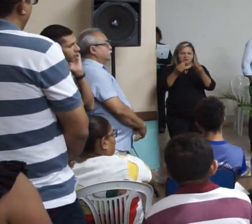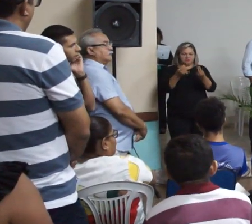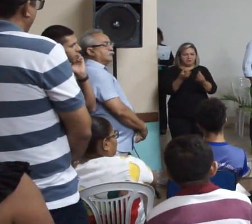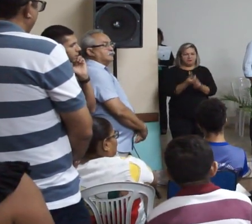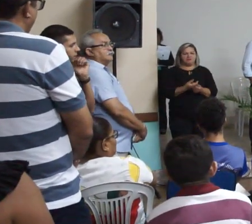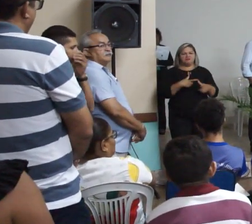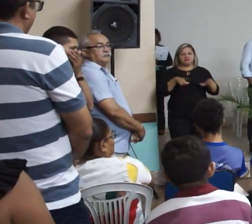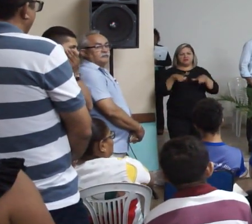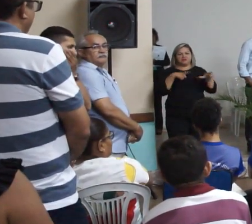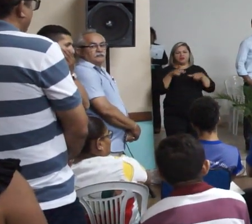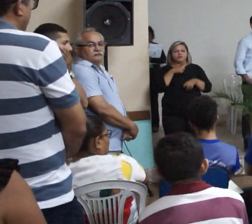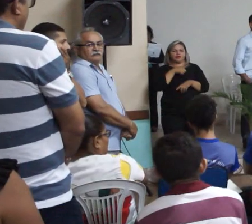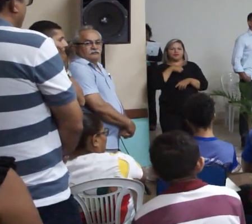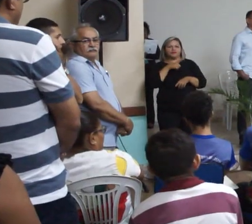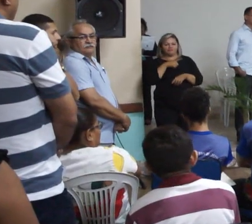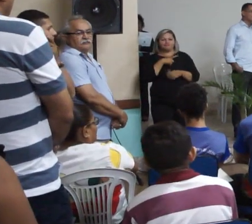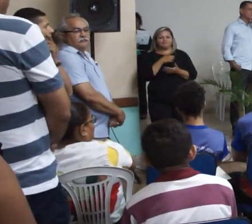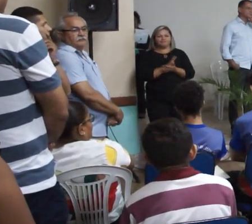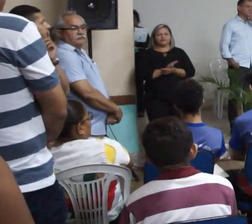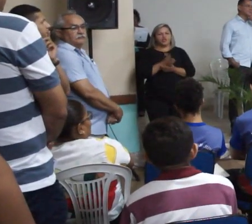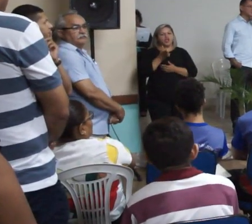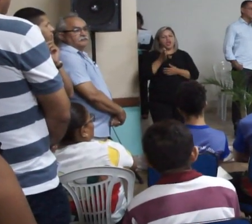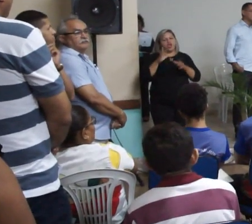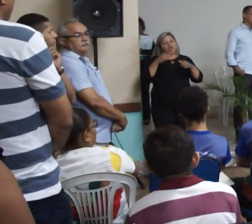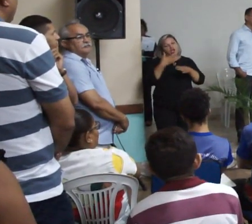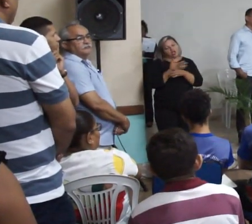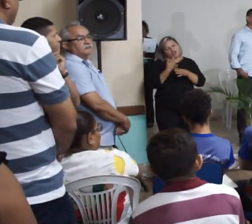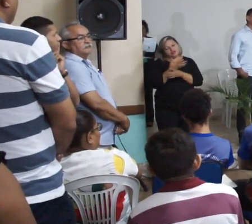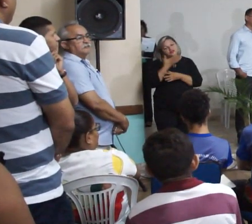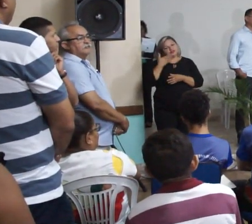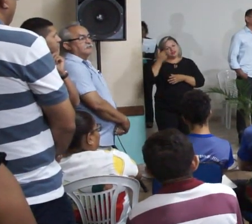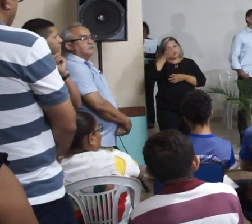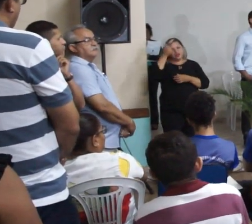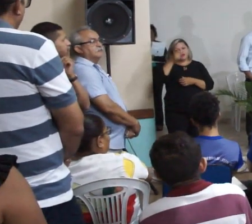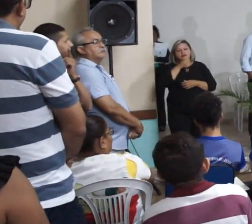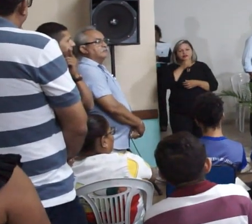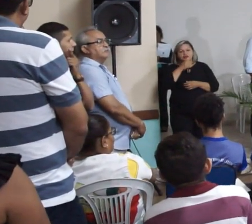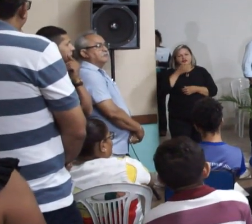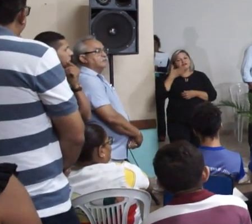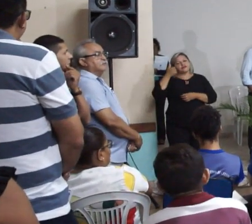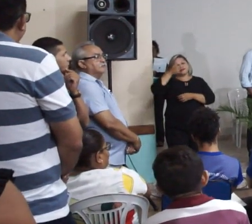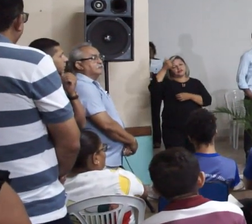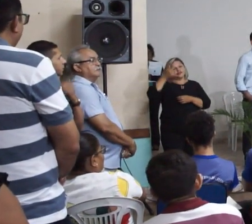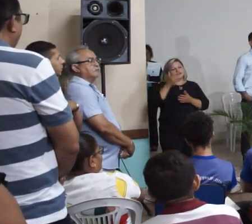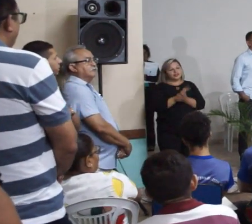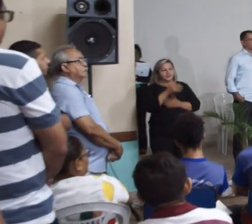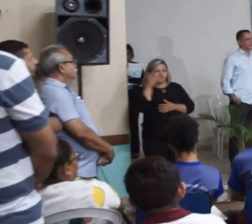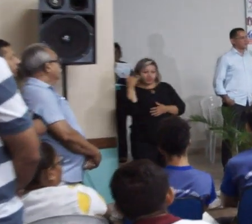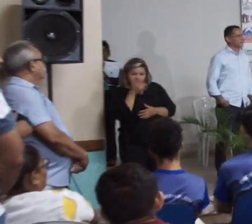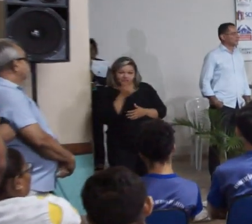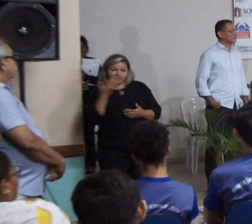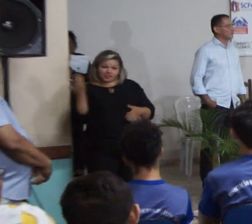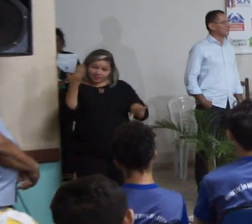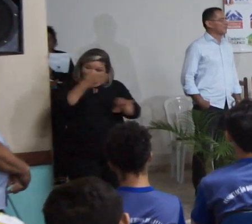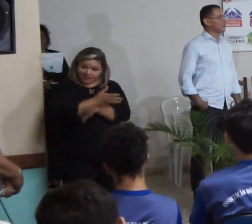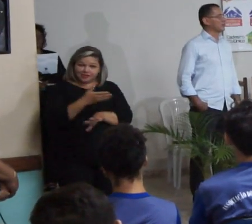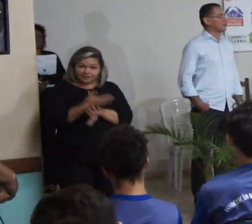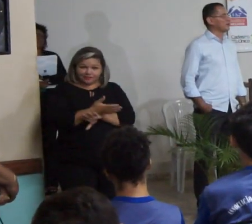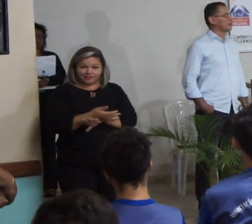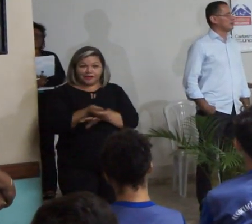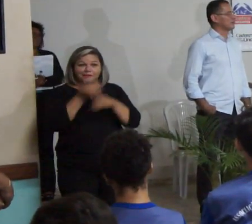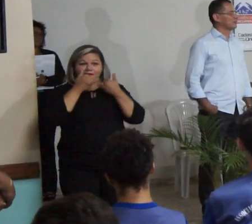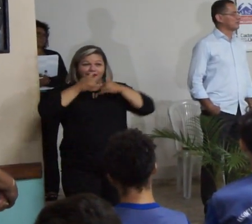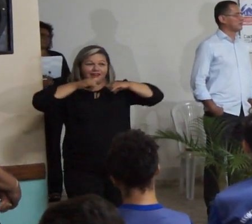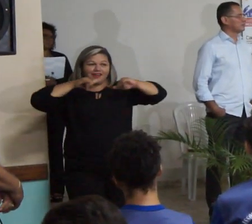dentro de Caxias? Então a cidade melhorou. A cidade melhorou, mas tem muito como melhorar. Daí eu disse que vim para cá para poder dar